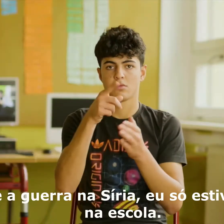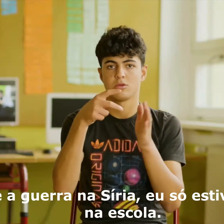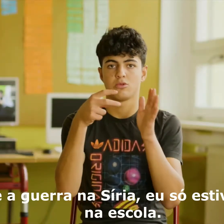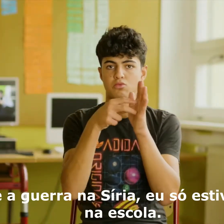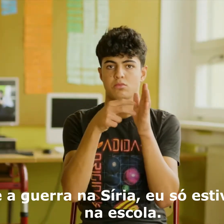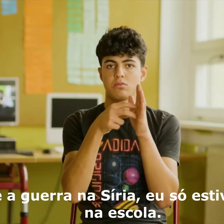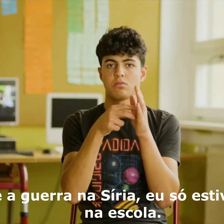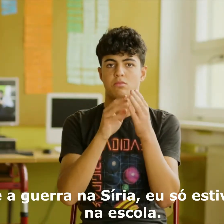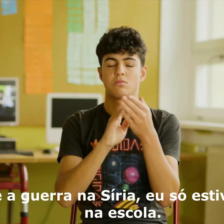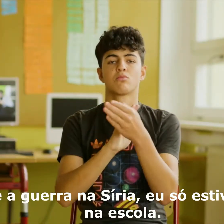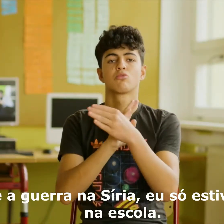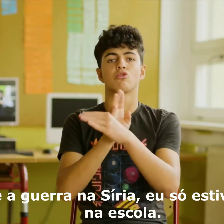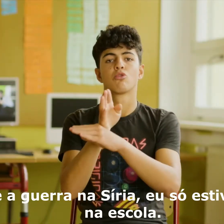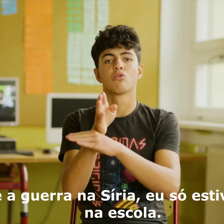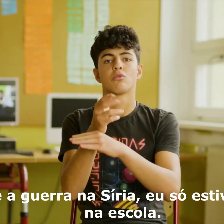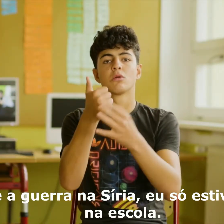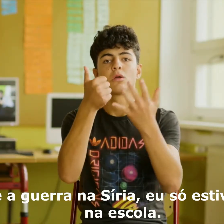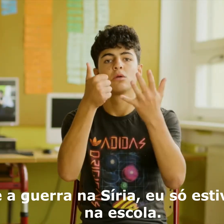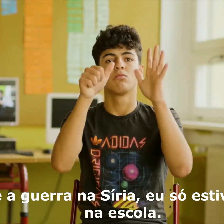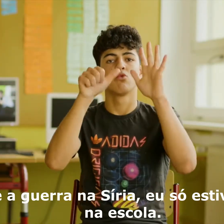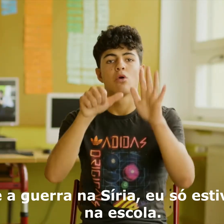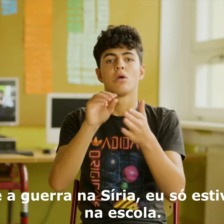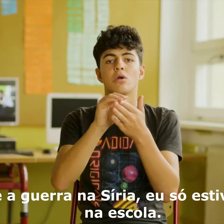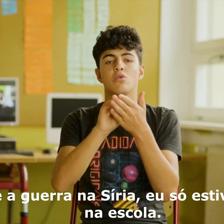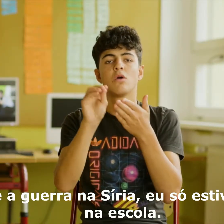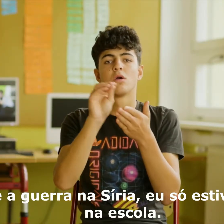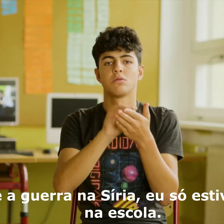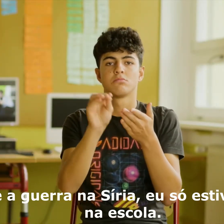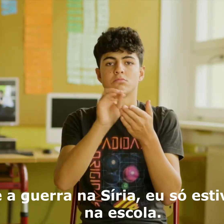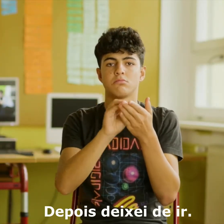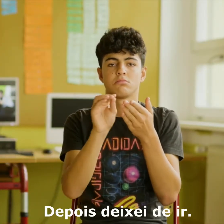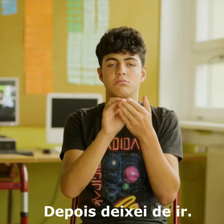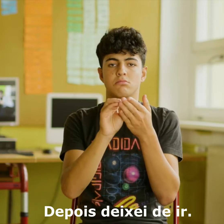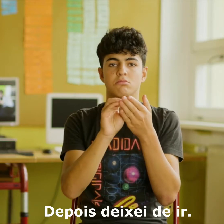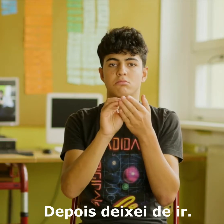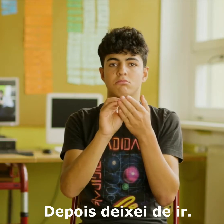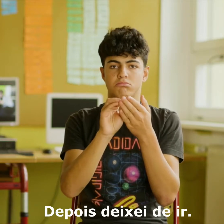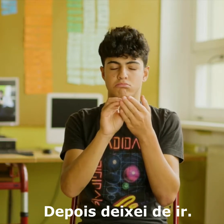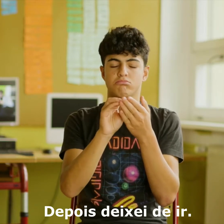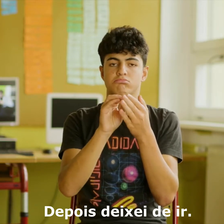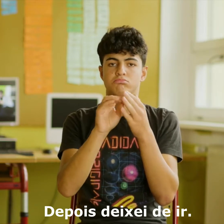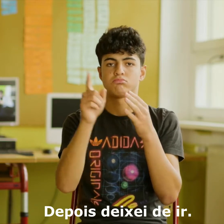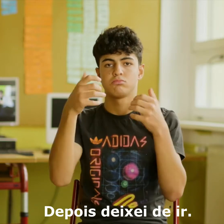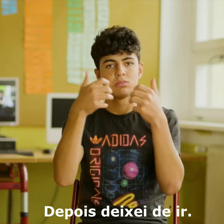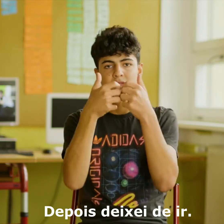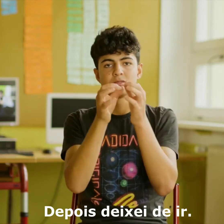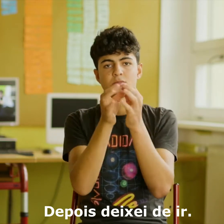Eu tive 6 meses na escola durante a guerra. Houve uma época em que não fui mais.